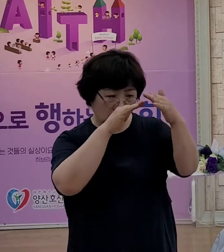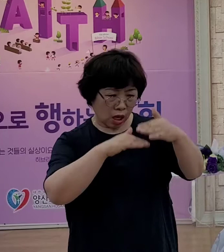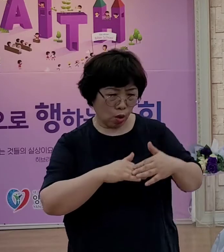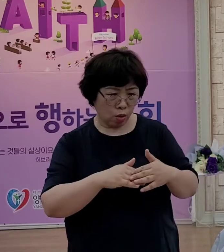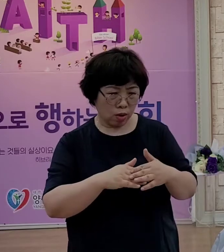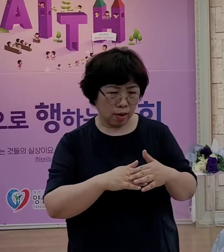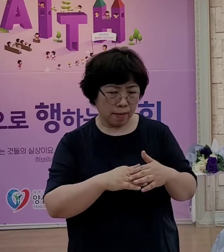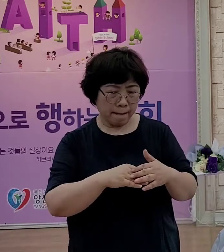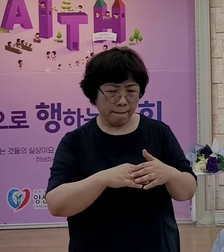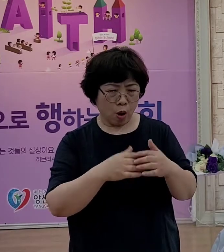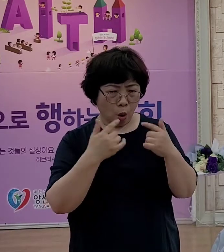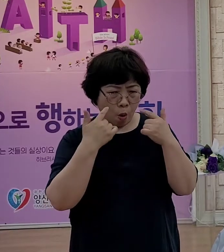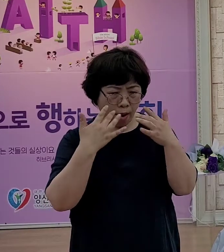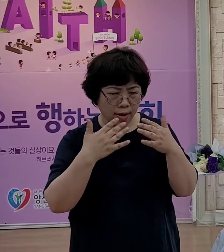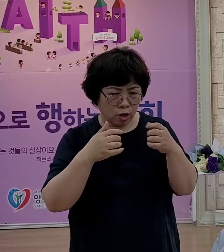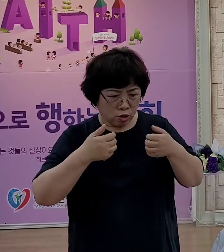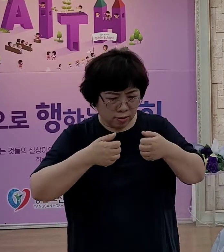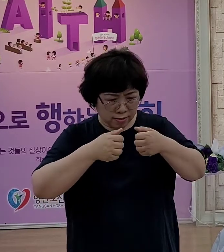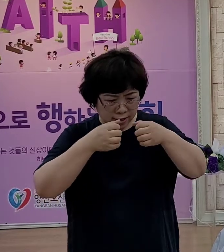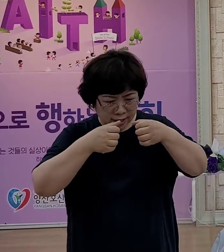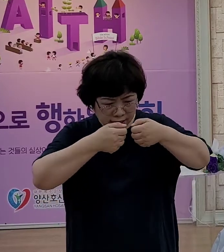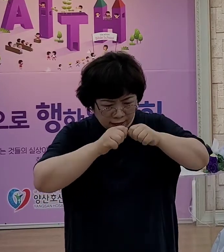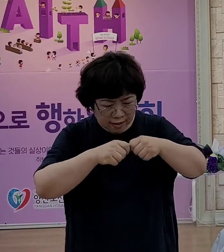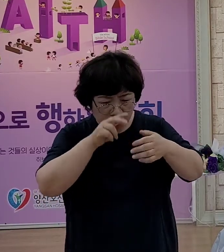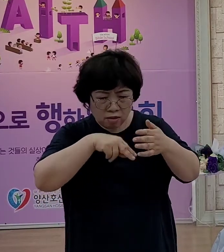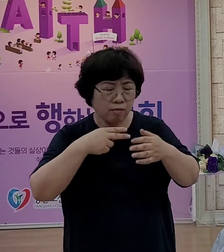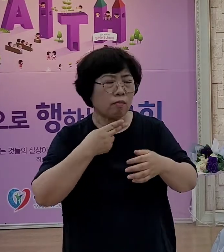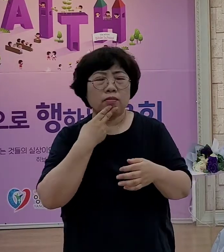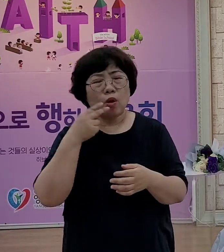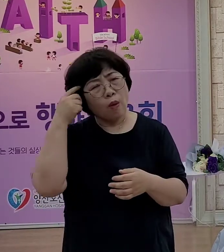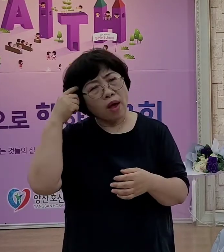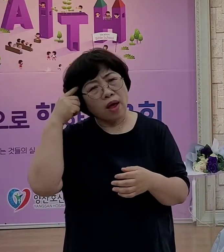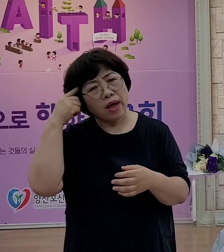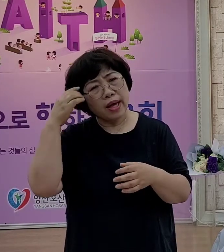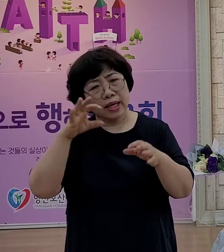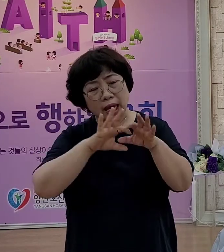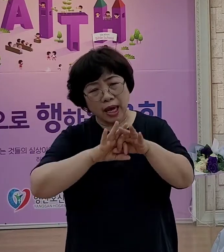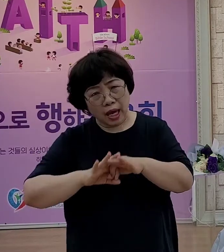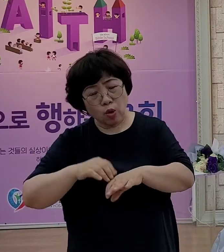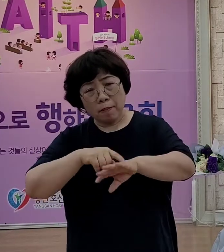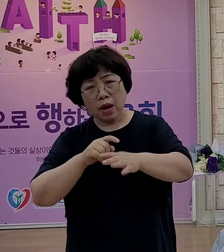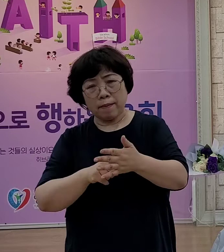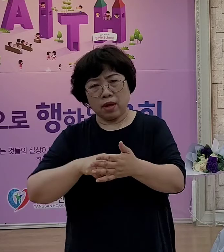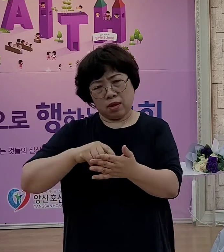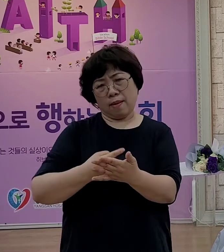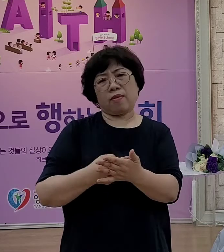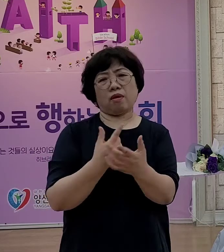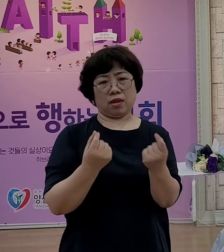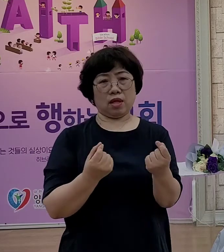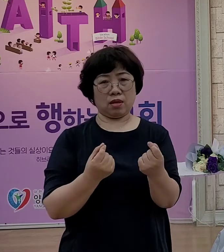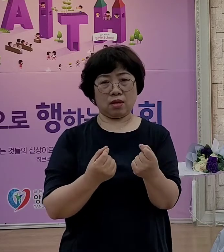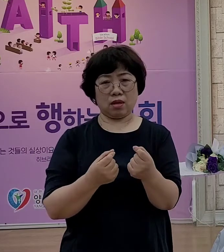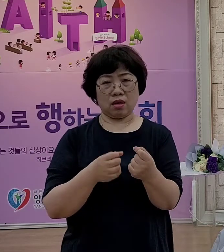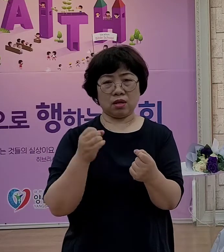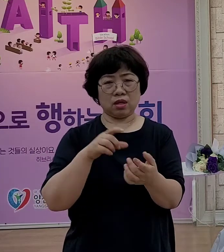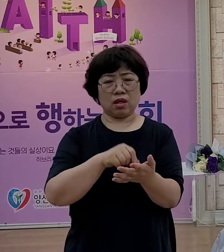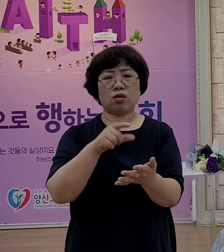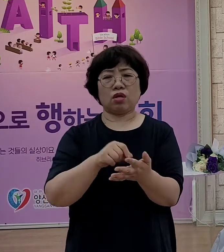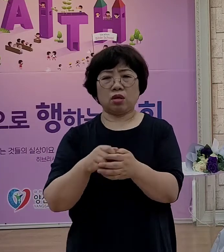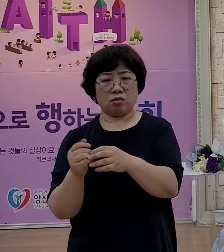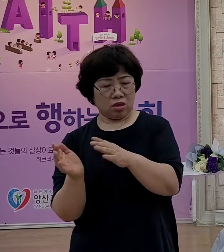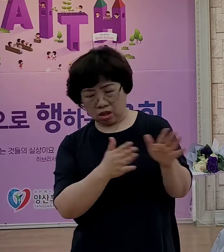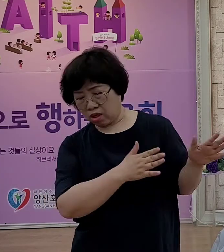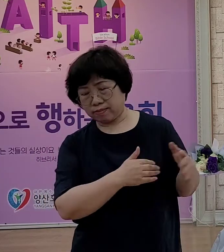않았어요. 근데 중요한 사실을 권사님이 하나 말씀하시는 거예요. 뭐라고 말씀하시냐면